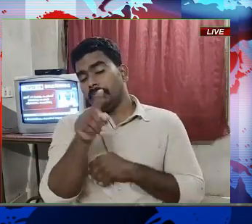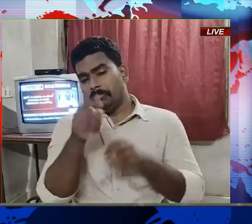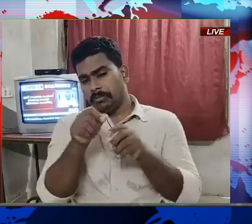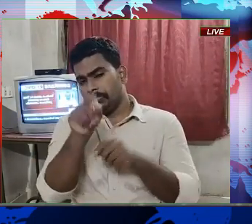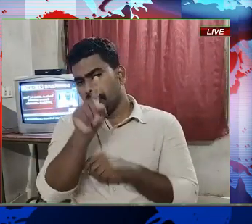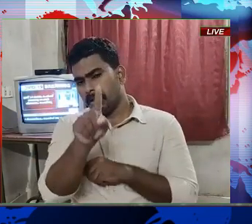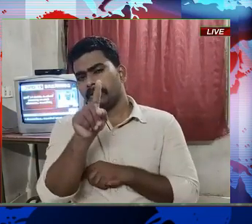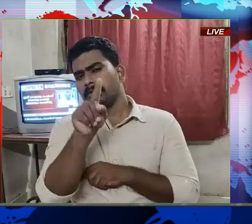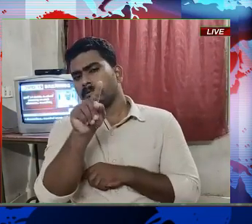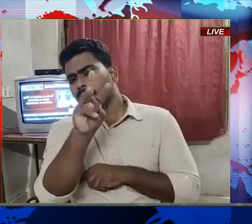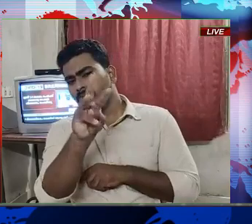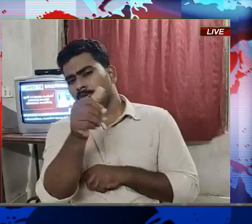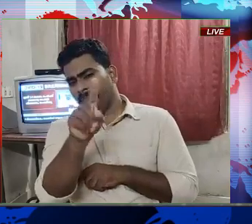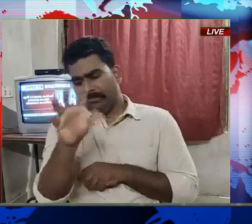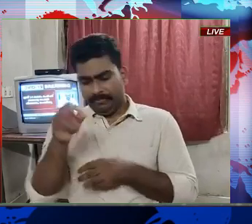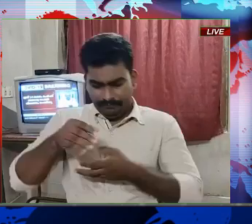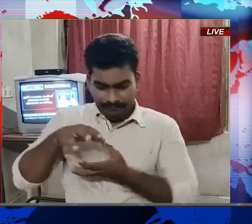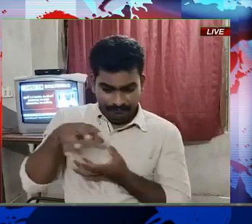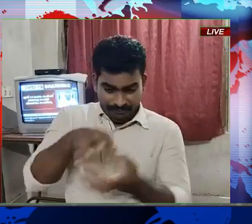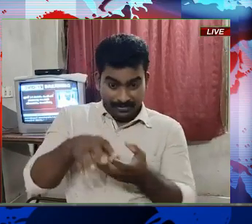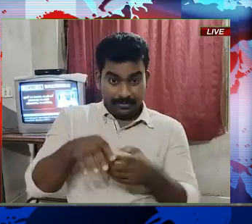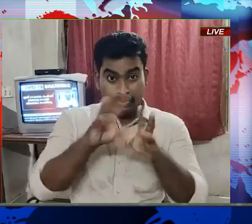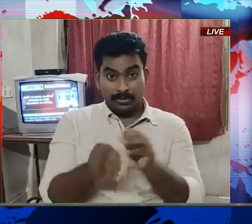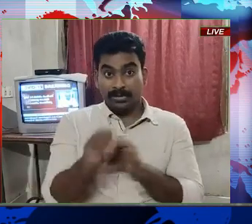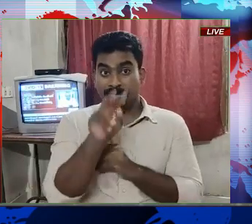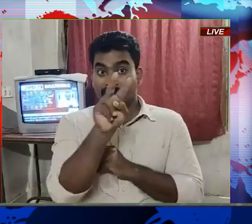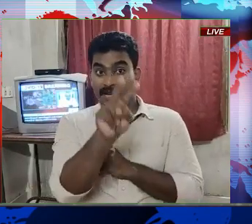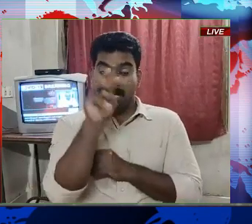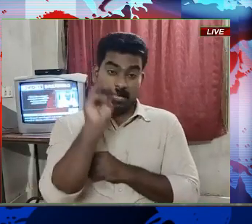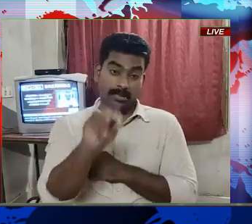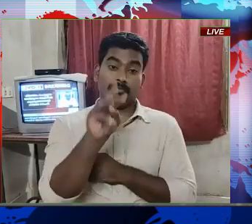ഇത് ആശ്വാസകരമായ നിലയാണ്.